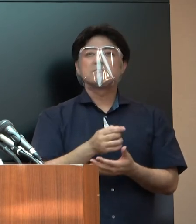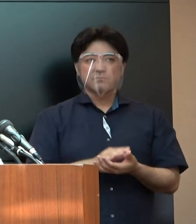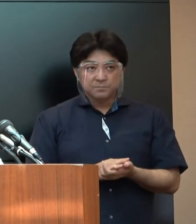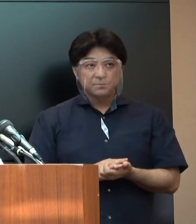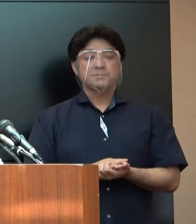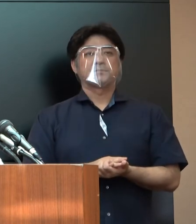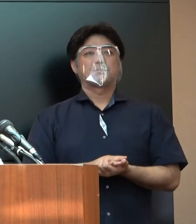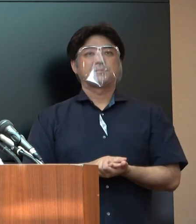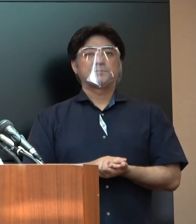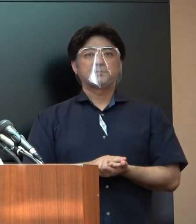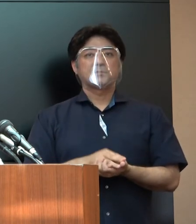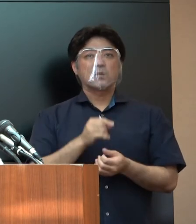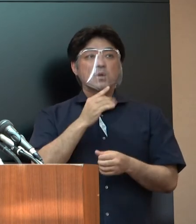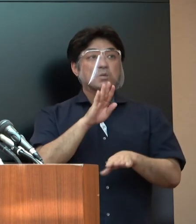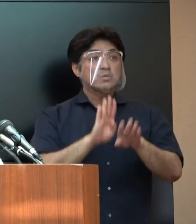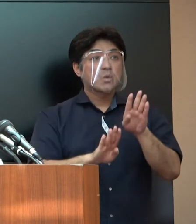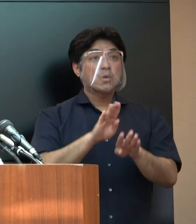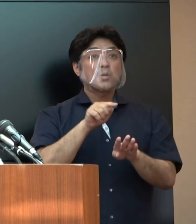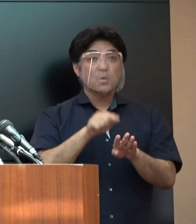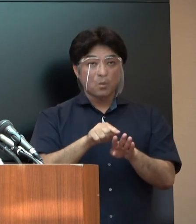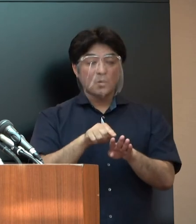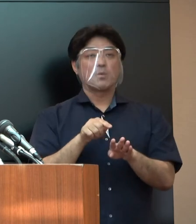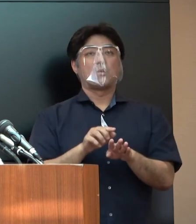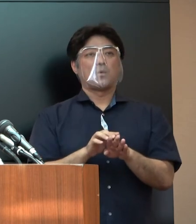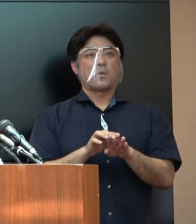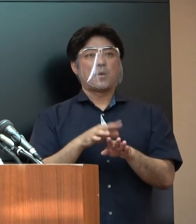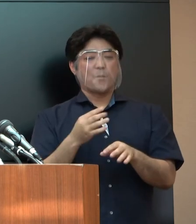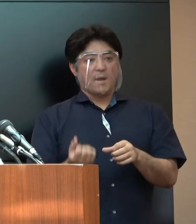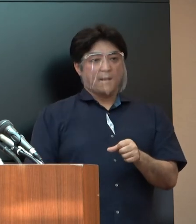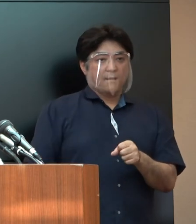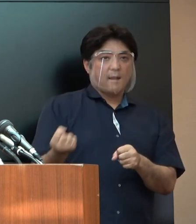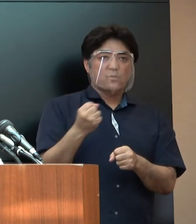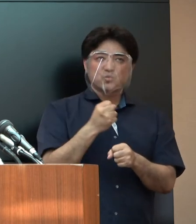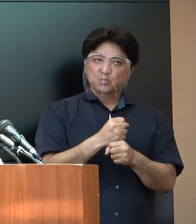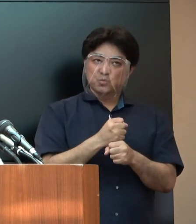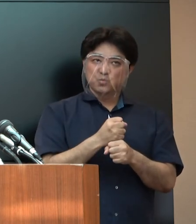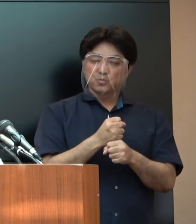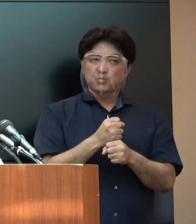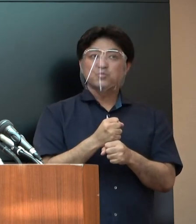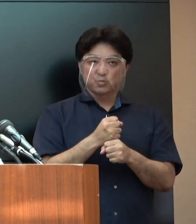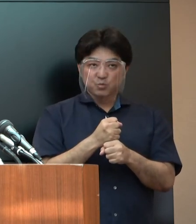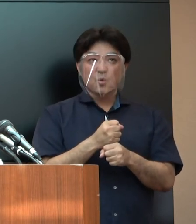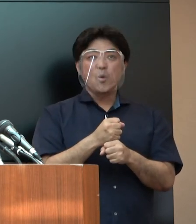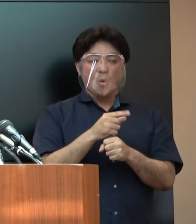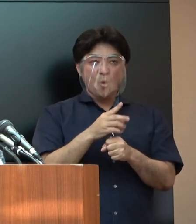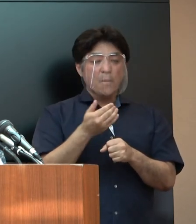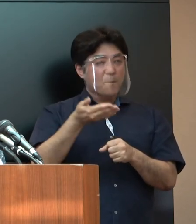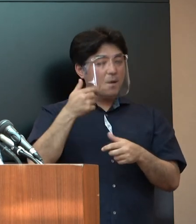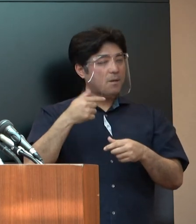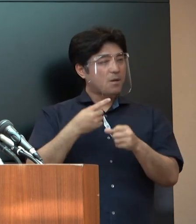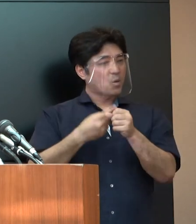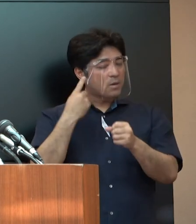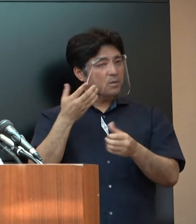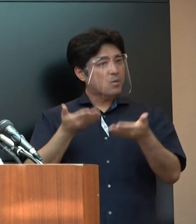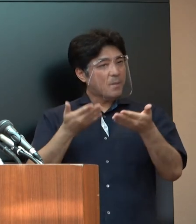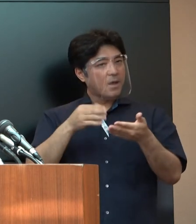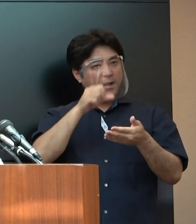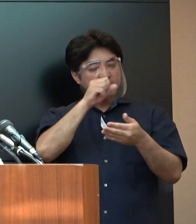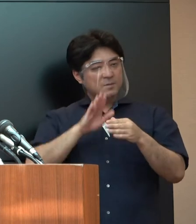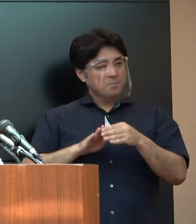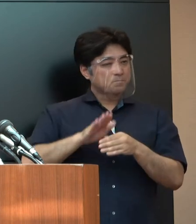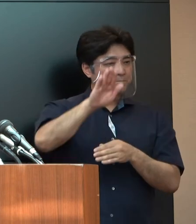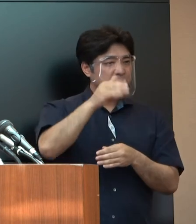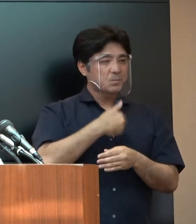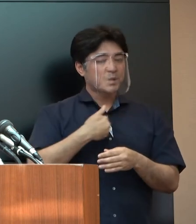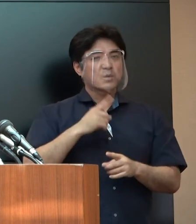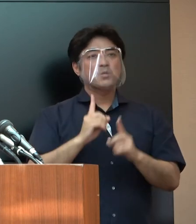を受けている県内経済の状況をいかにして、まあ、回復 長に乗せていけるかどうかということも考えなが